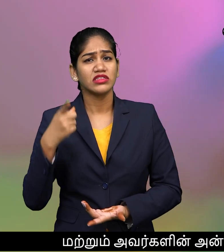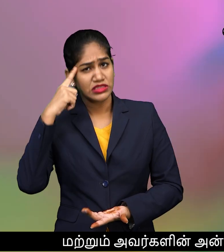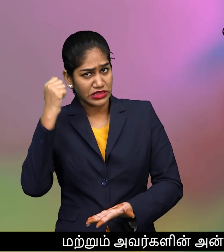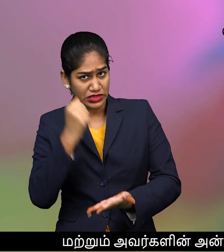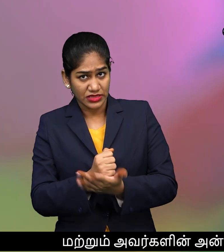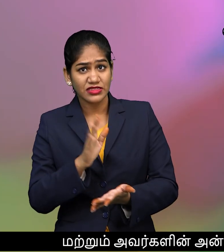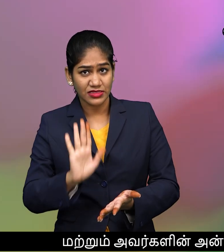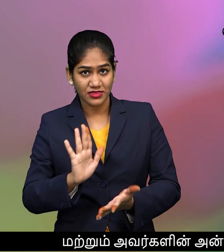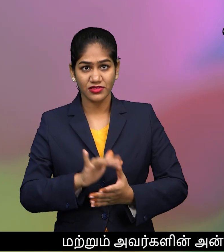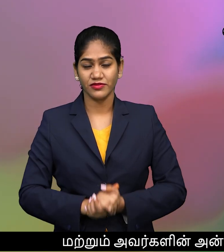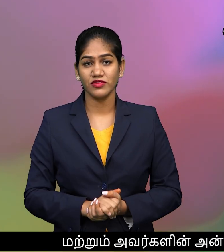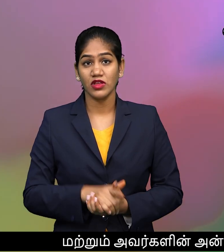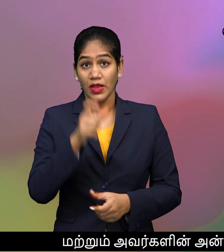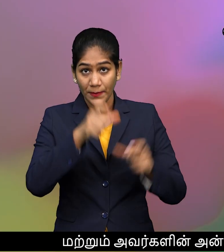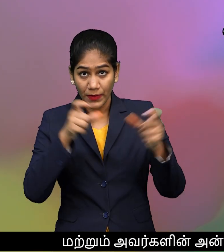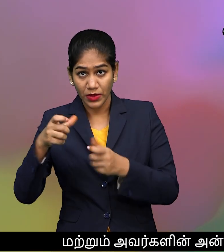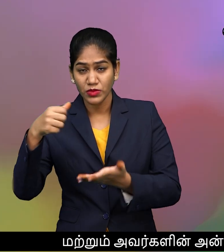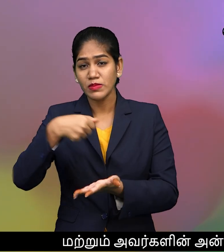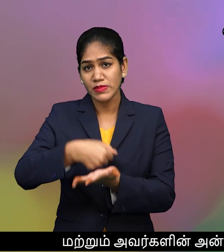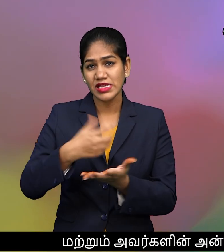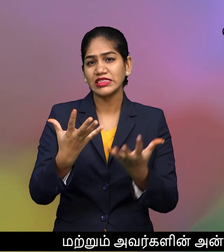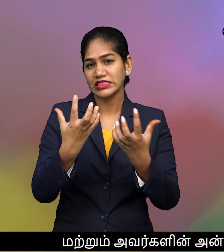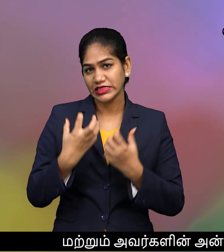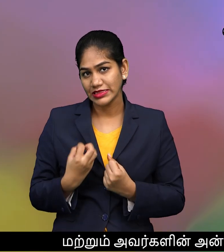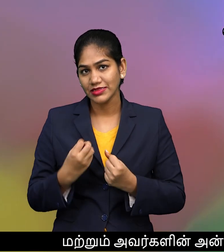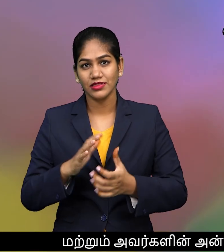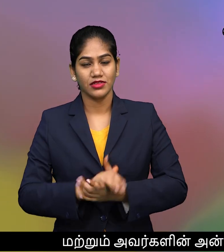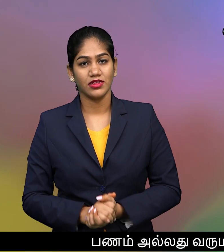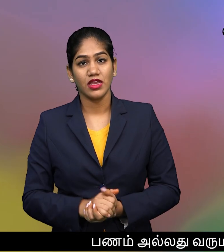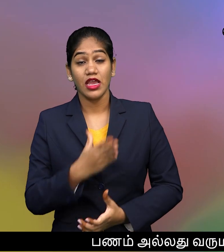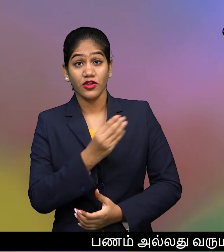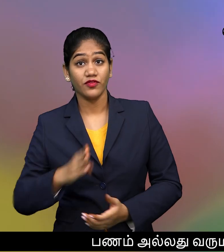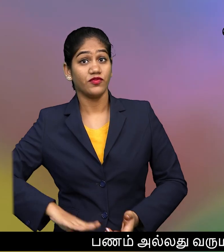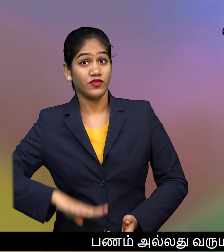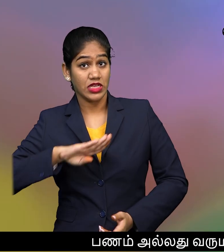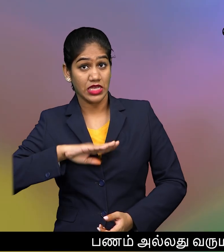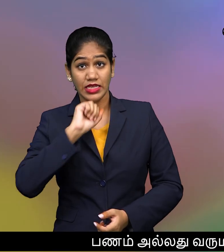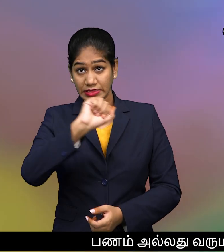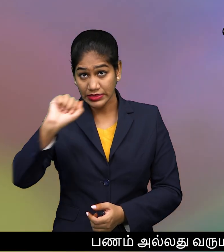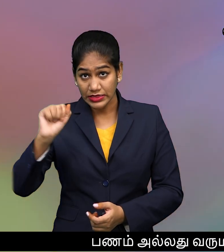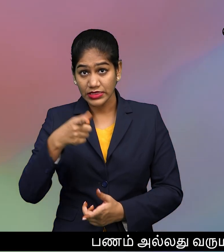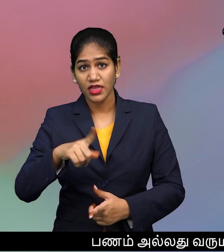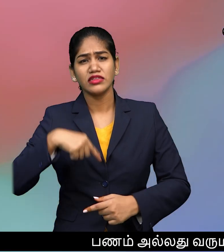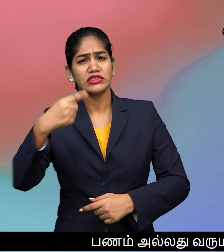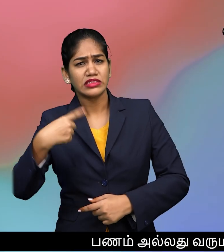மற்றும் அவர்களின் அன்றாட தேவைகளை பூர்த்தி செய்ய பணம் அல்லது வருமானம் மிகவும்